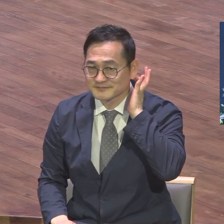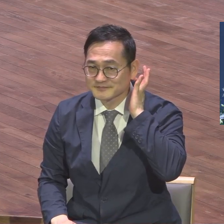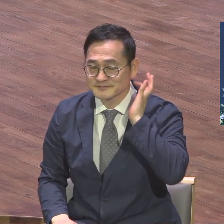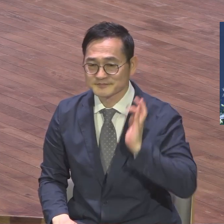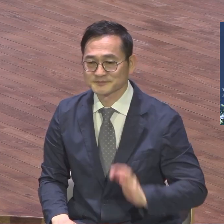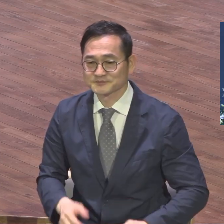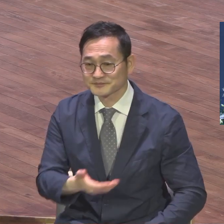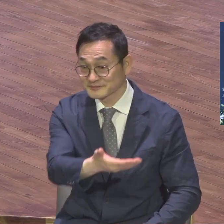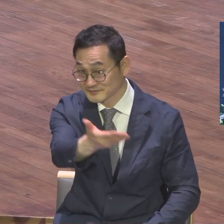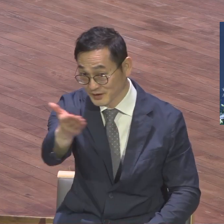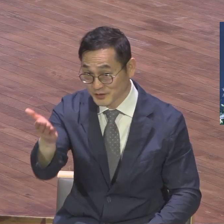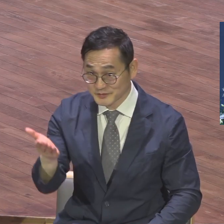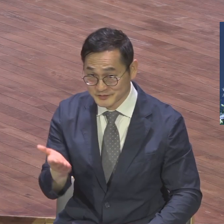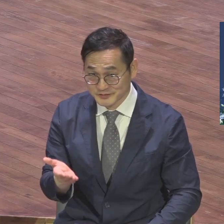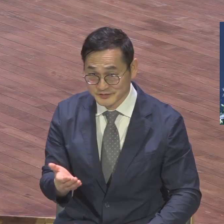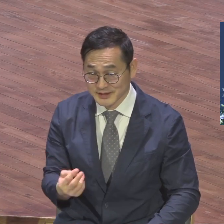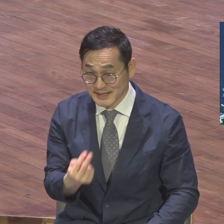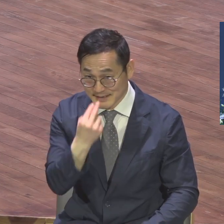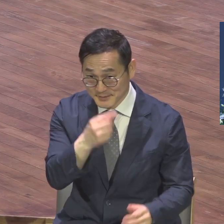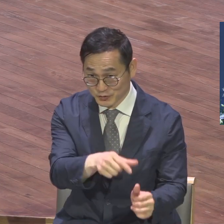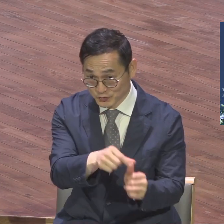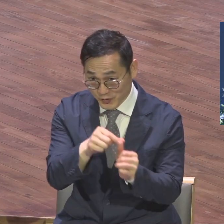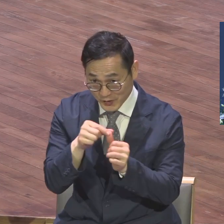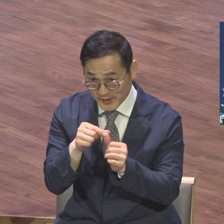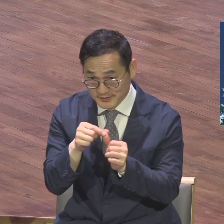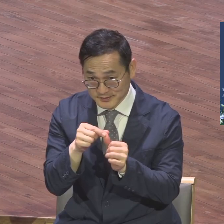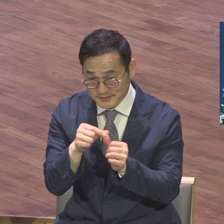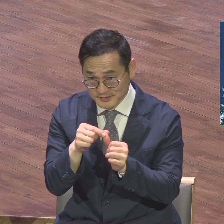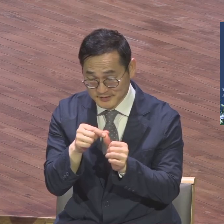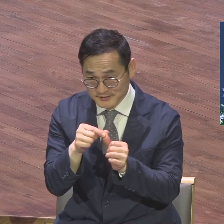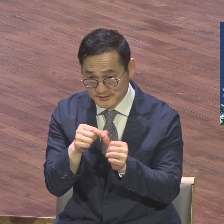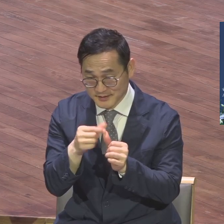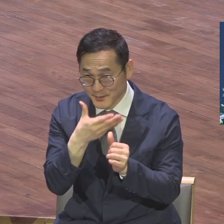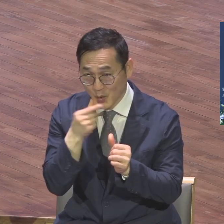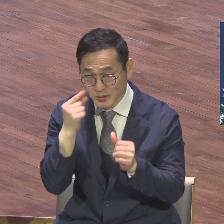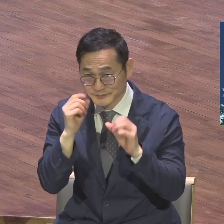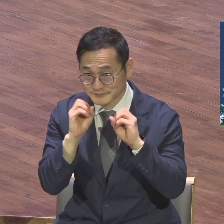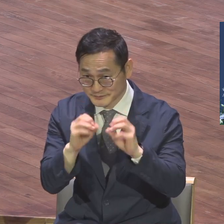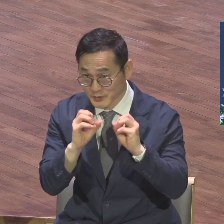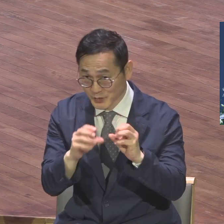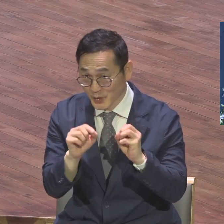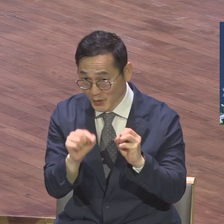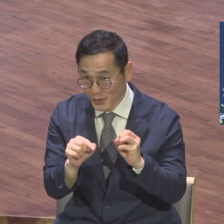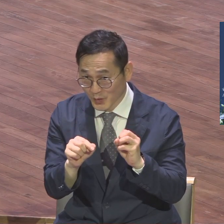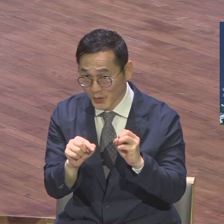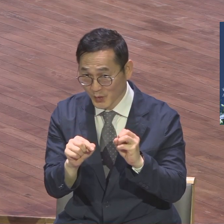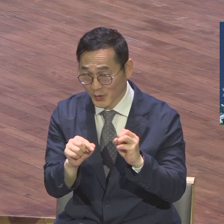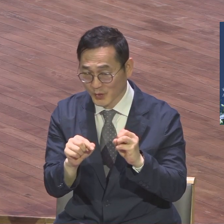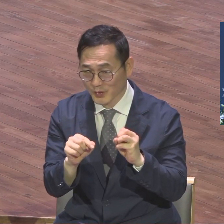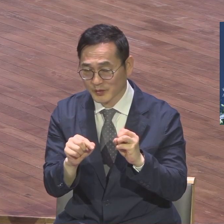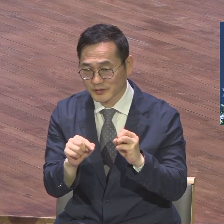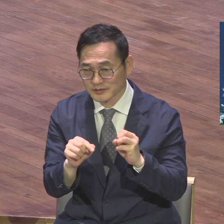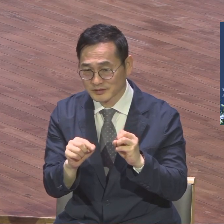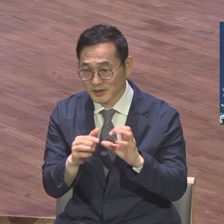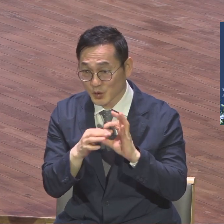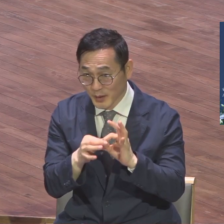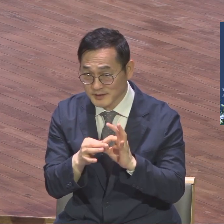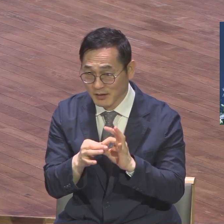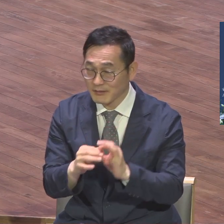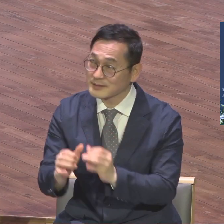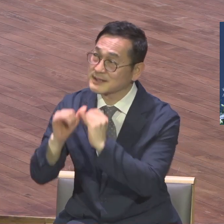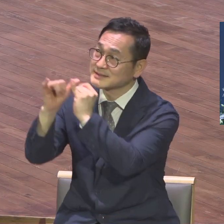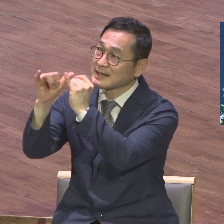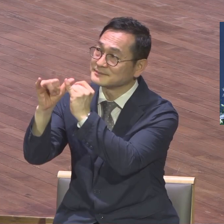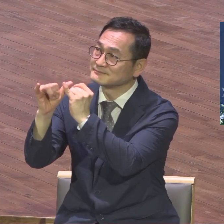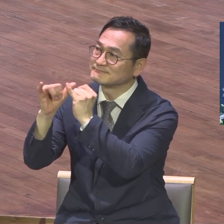영계 모든 성도들, 생명 살리는 성김의 삶을 통해서 전도자의 상급을 모두 다